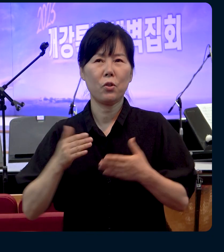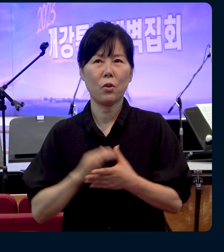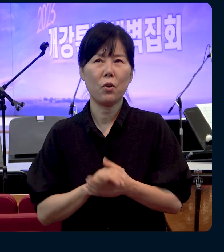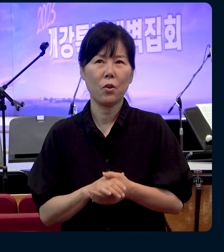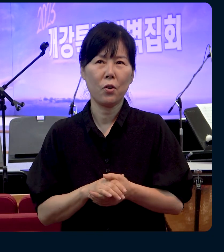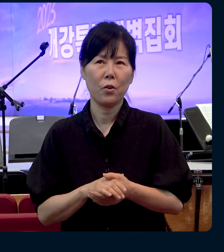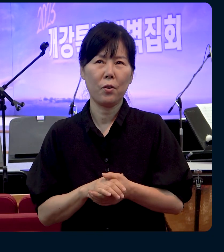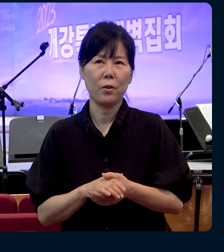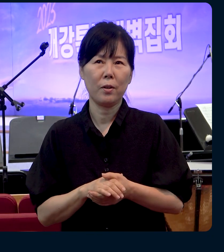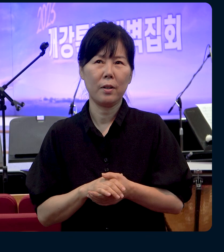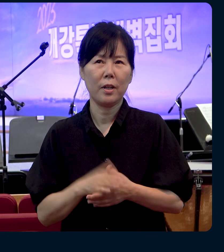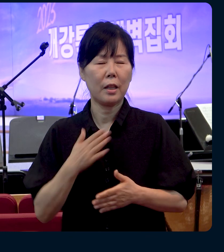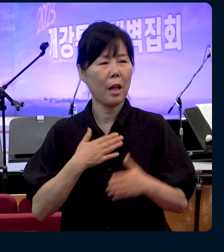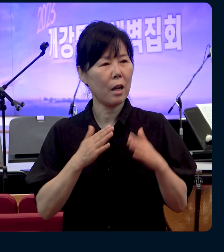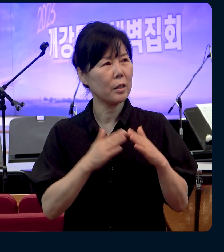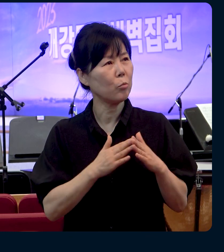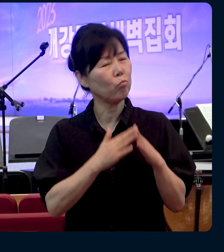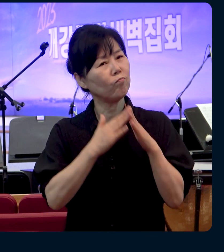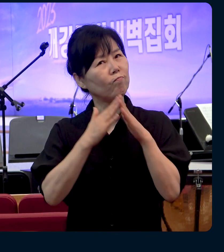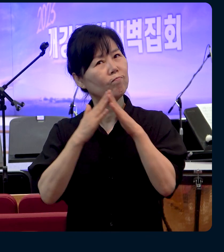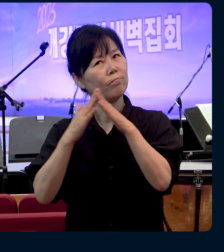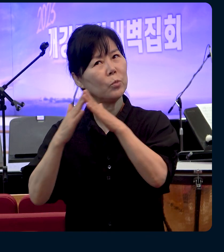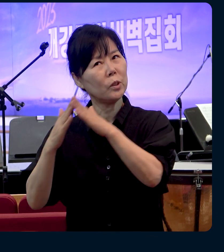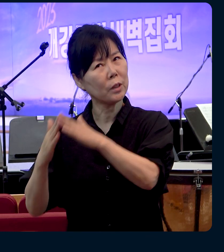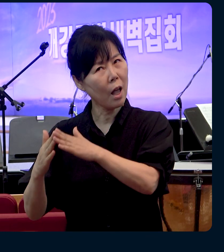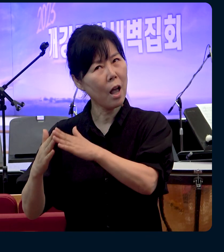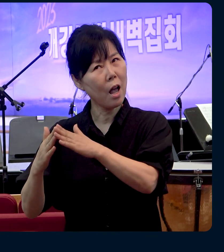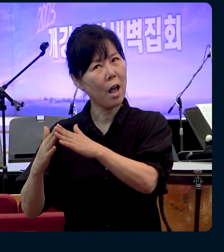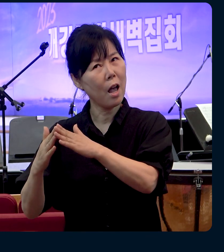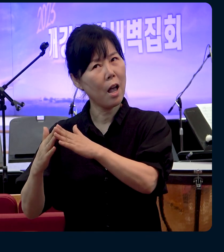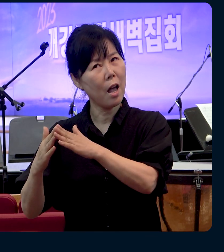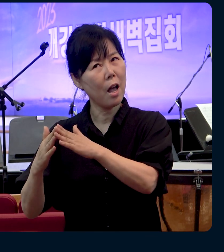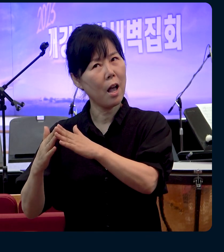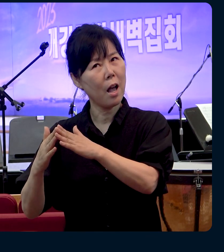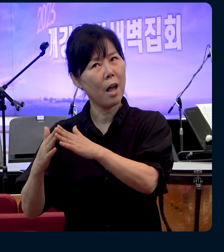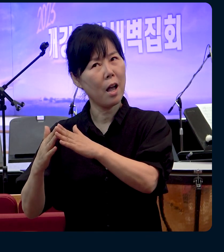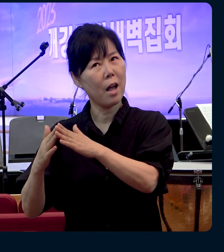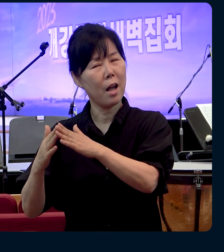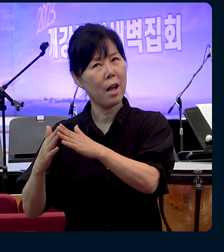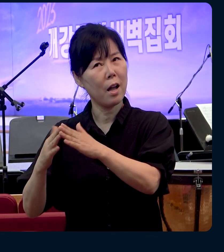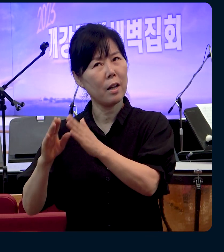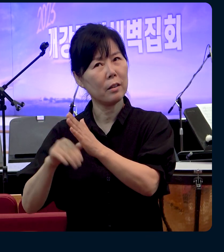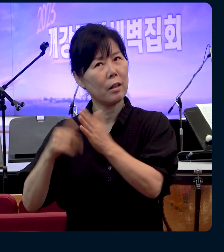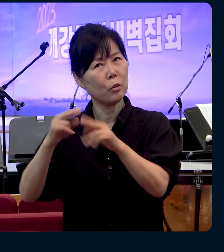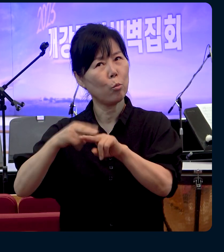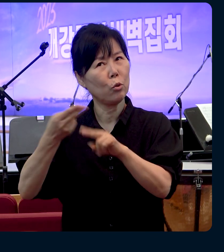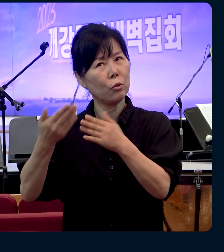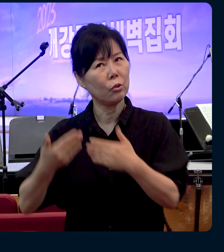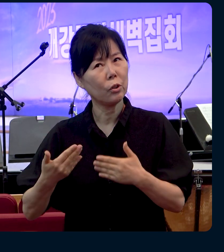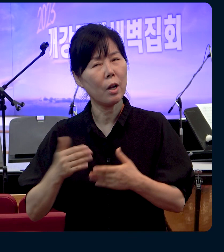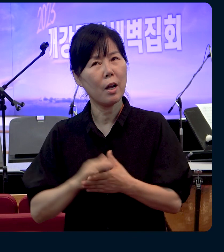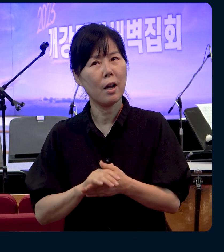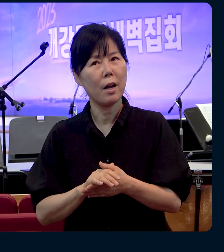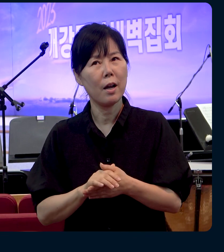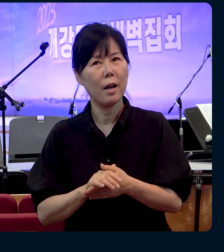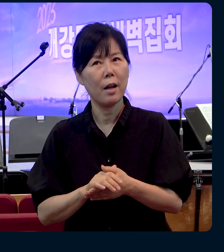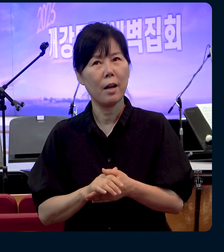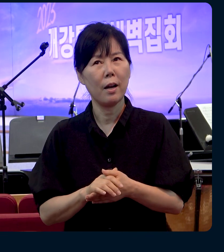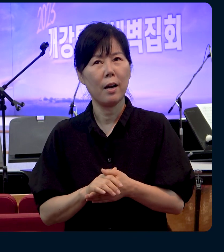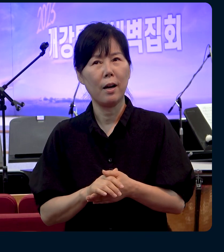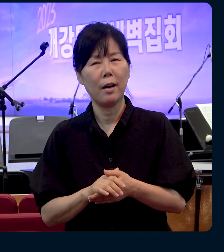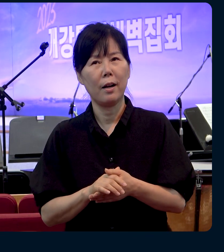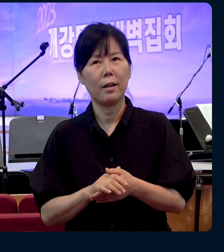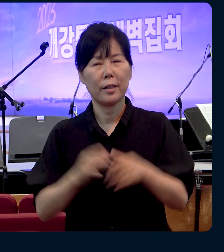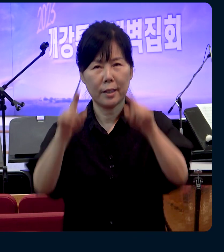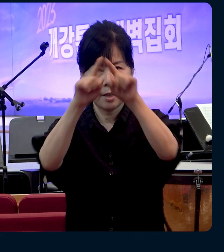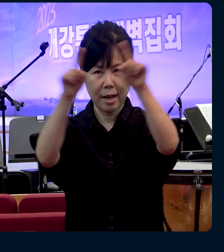자기네 이사하면서 들데없어 그랬는지, 아니면 하여간 저희 집에 필요하다고 했는지 이렇게 액자하고